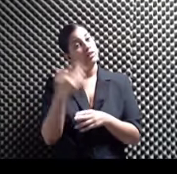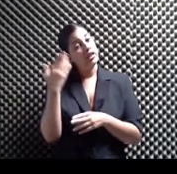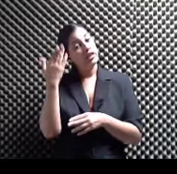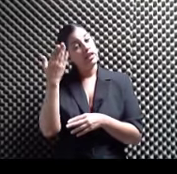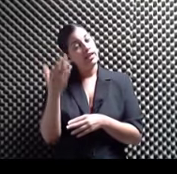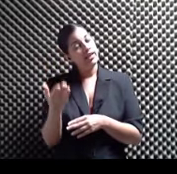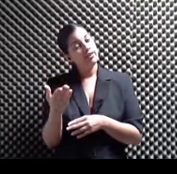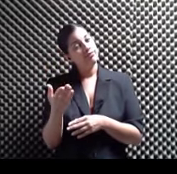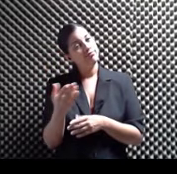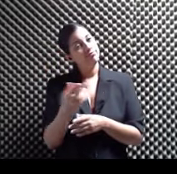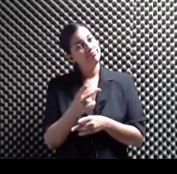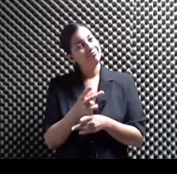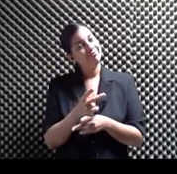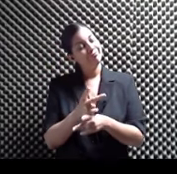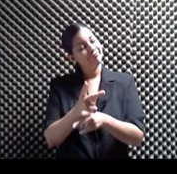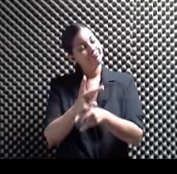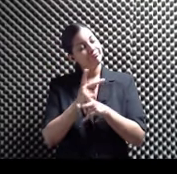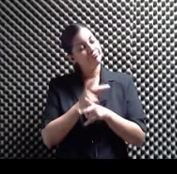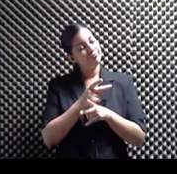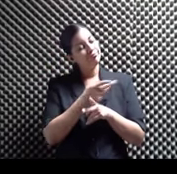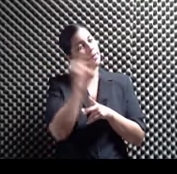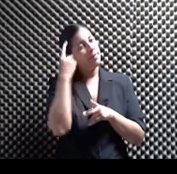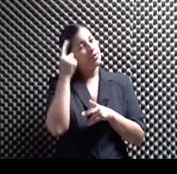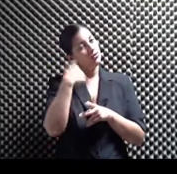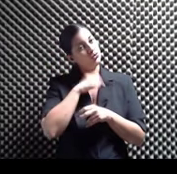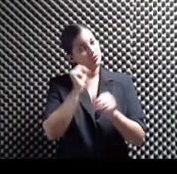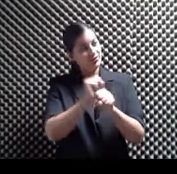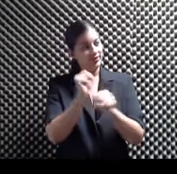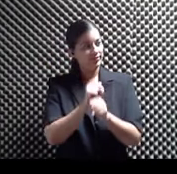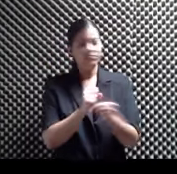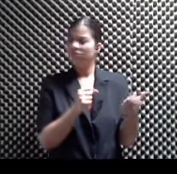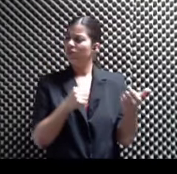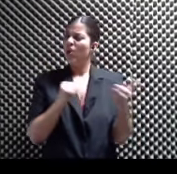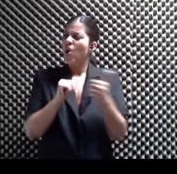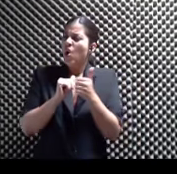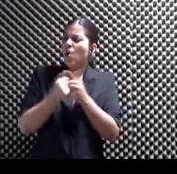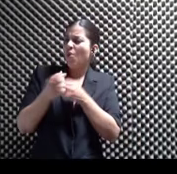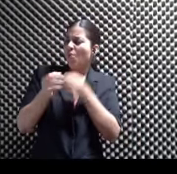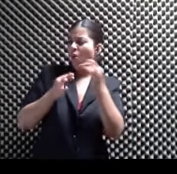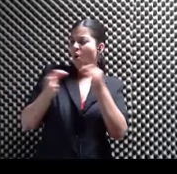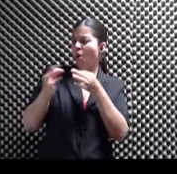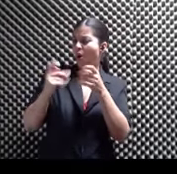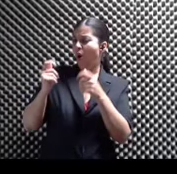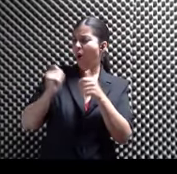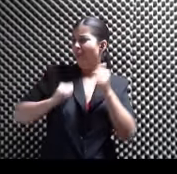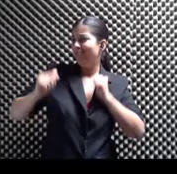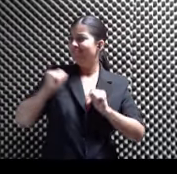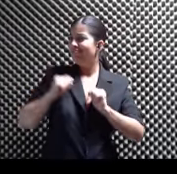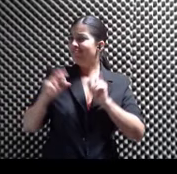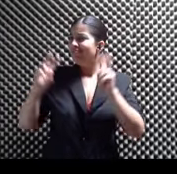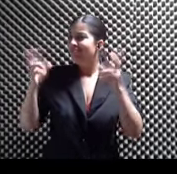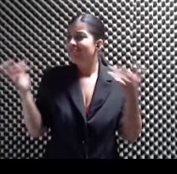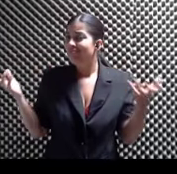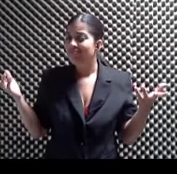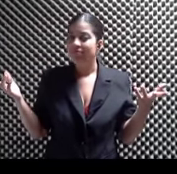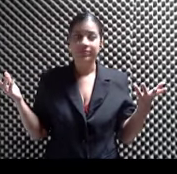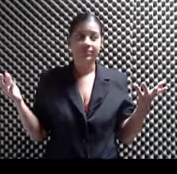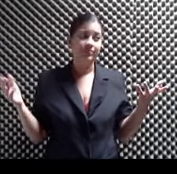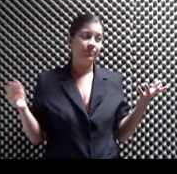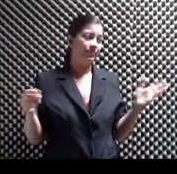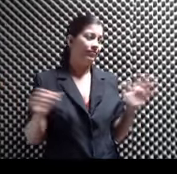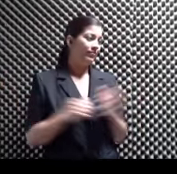haya prestado esa pieza para nosotros trabajarla. ¿Cómo describirías la pieza? Danos un poquito de qué es lo que vamos a ver ahí. Sin